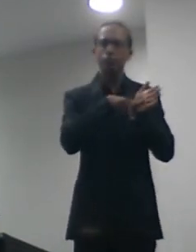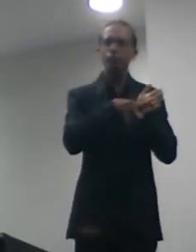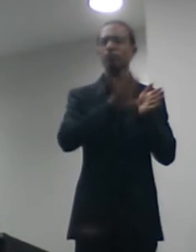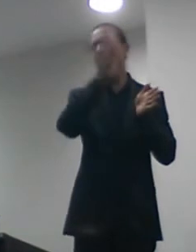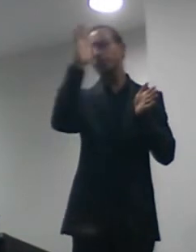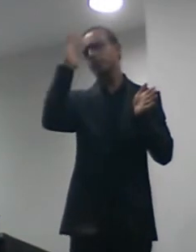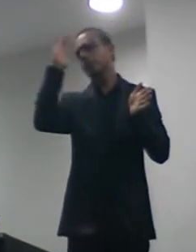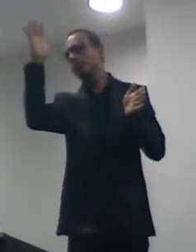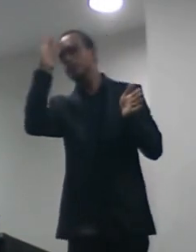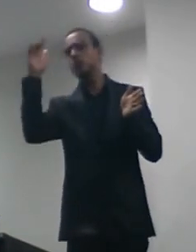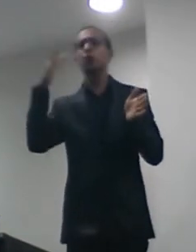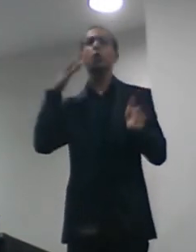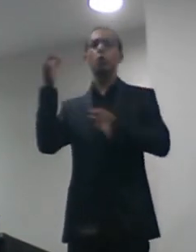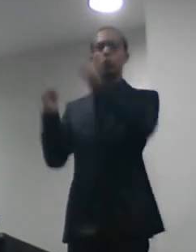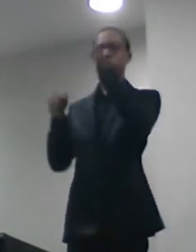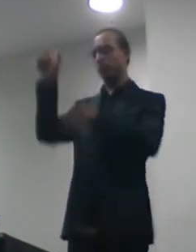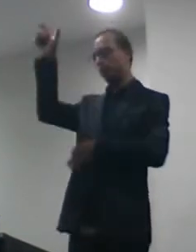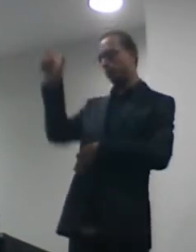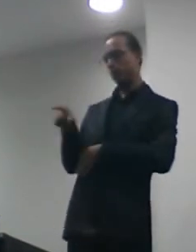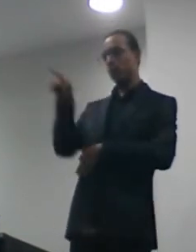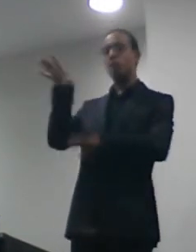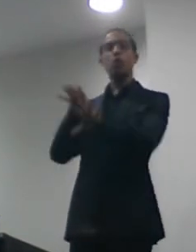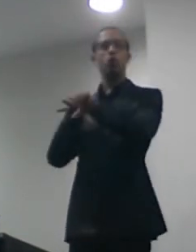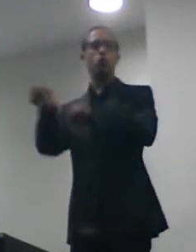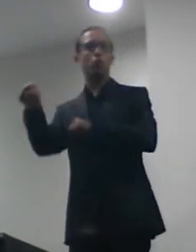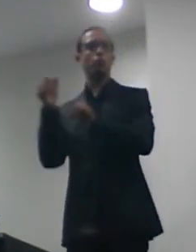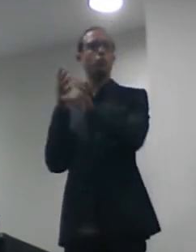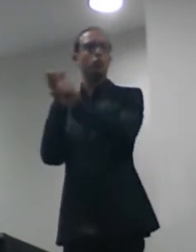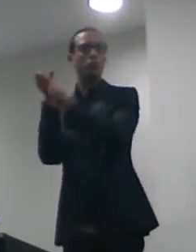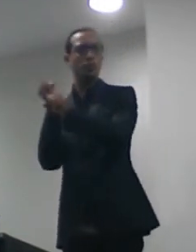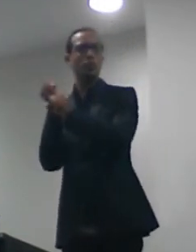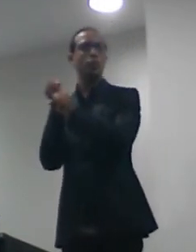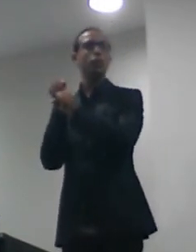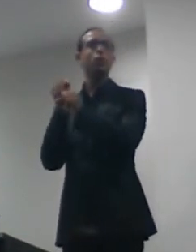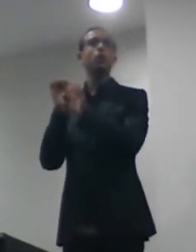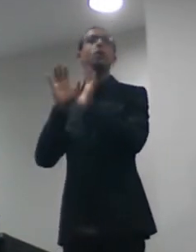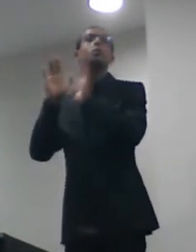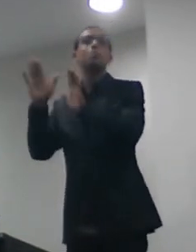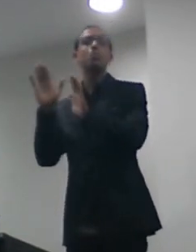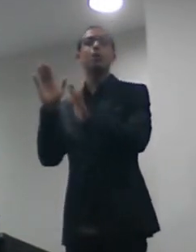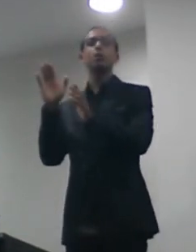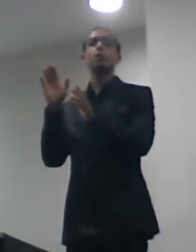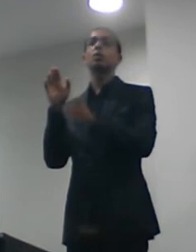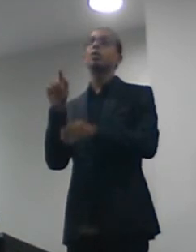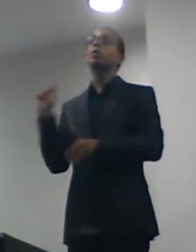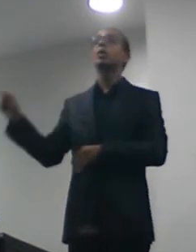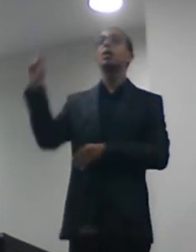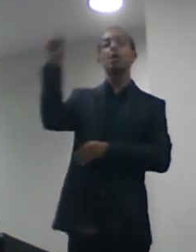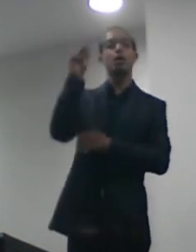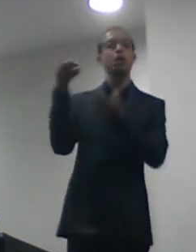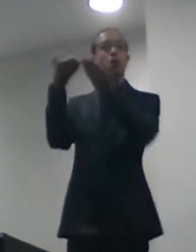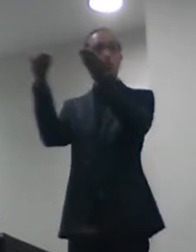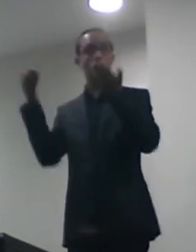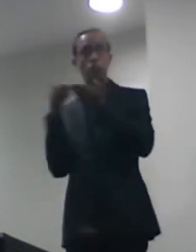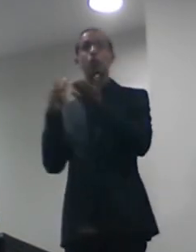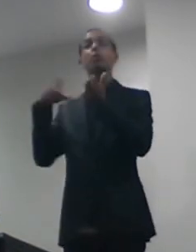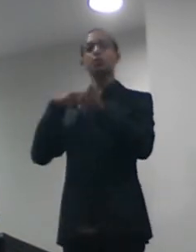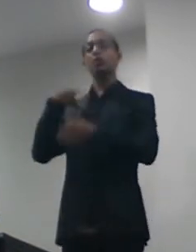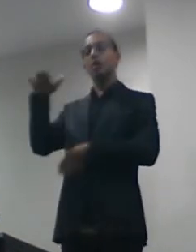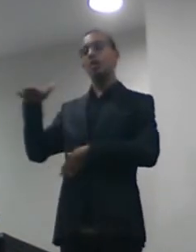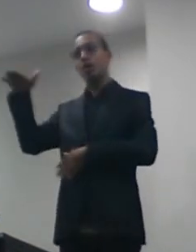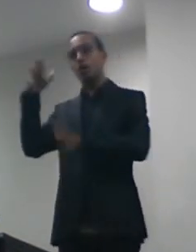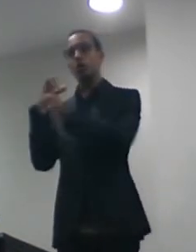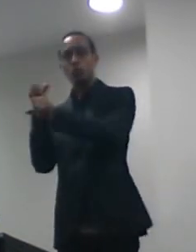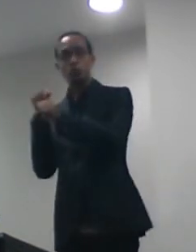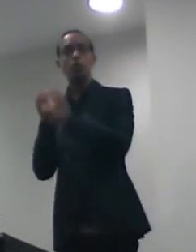Vamos imaginar, o juiz ele não é formado em contabilidade, mas todo fórum tem uma área de contabilidade. Assim vai calcular-se as custas. Mas o